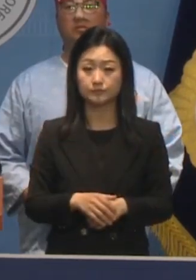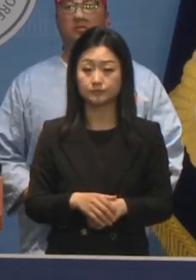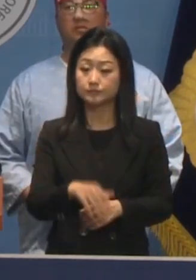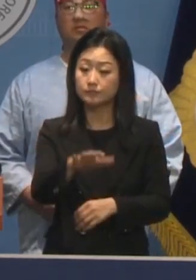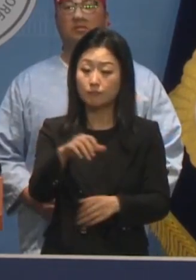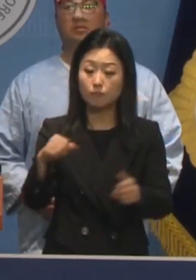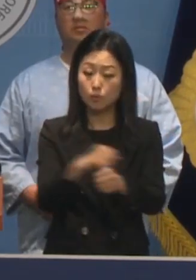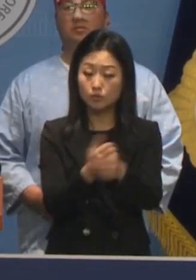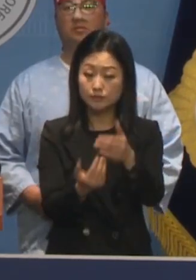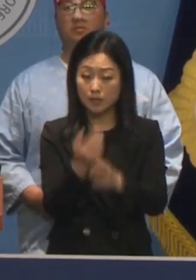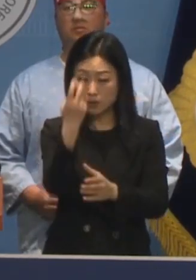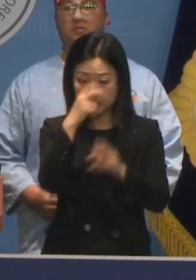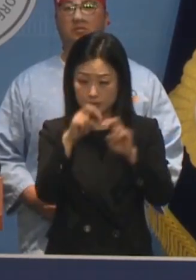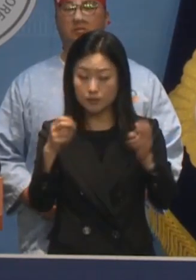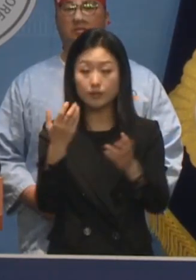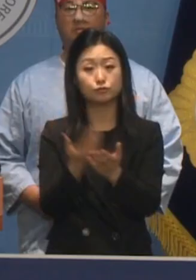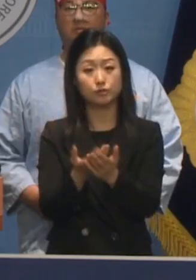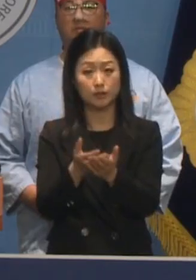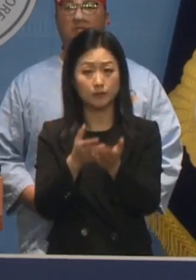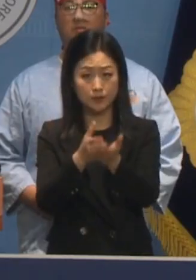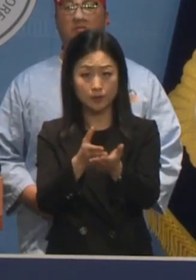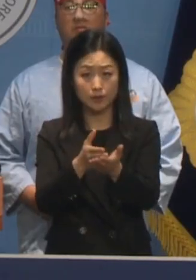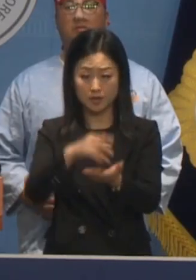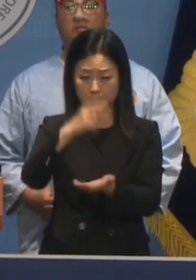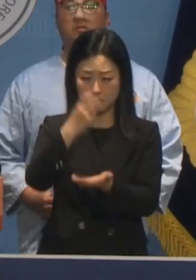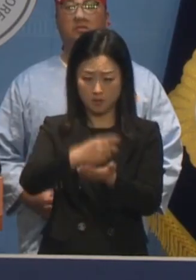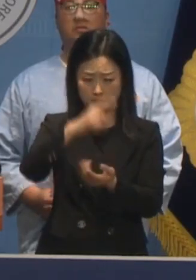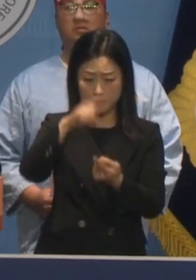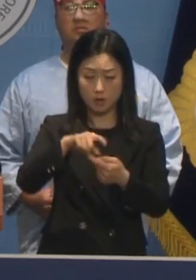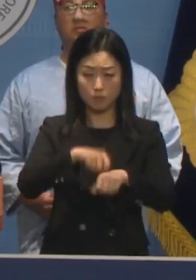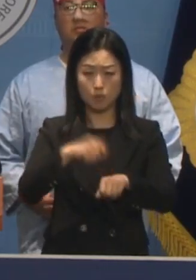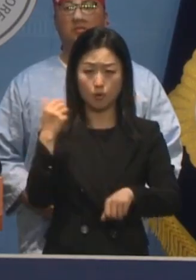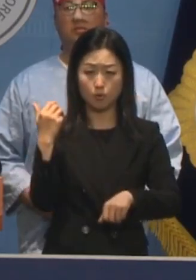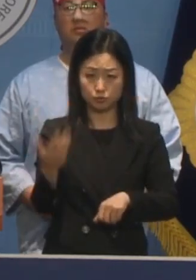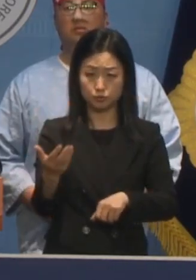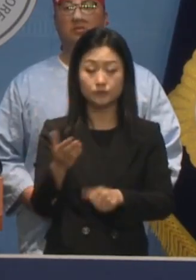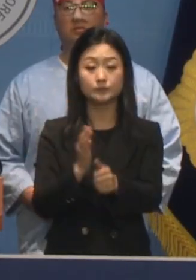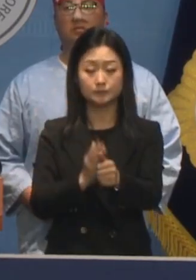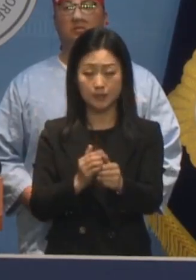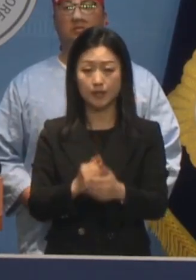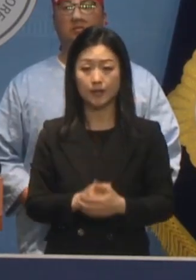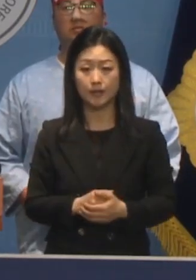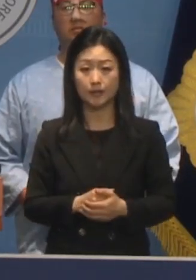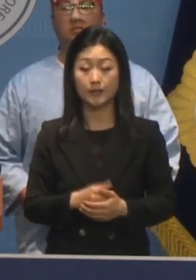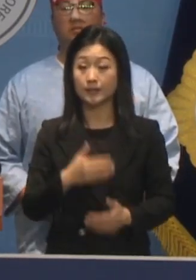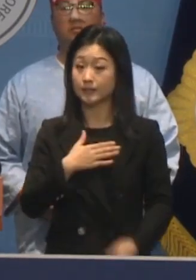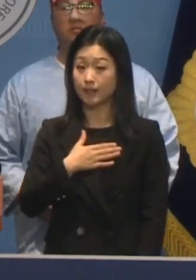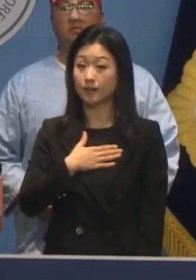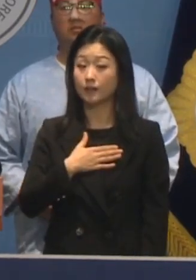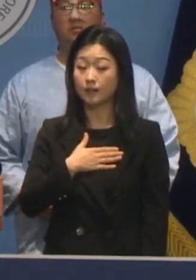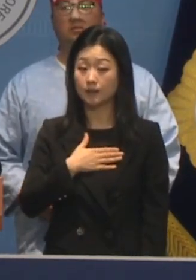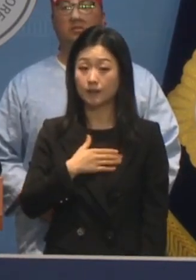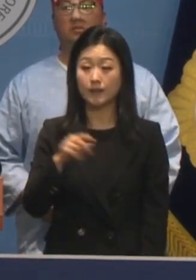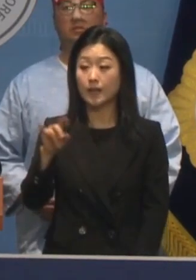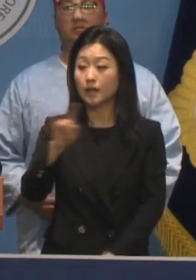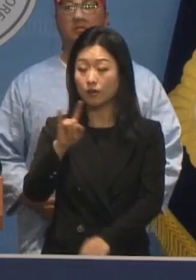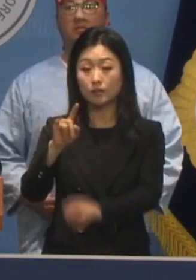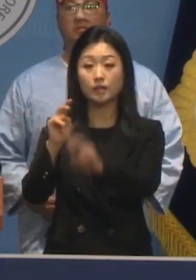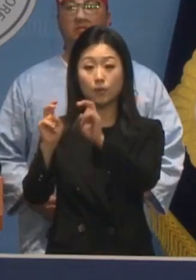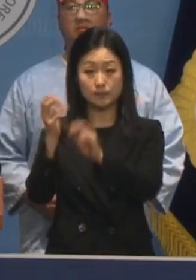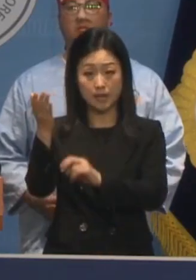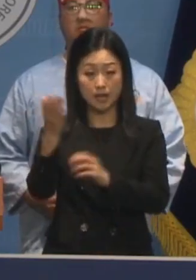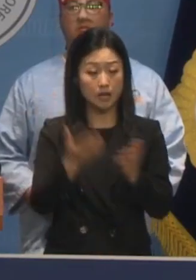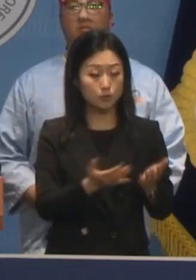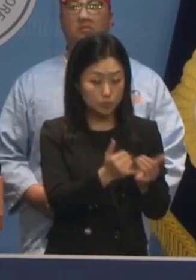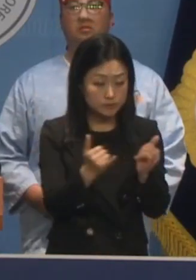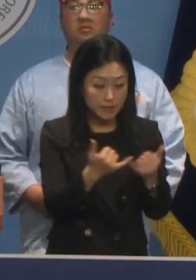폭력 사건을 철저히 조사하고 법에 따라 엄중히 책임을 물어야 합니다. 저 김태선은 HD 현대중공업